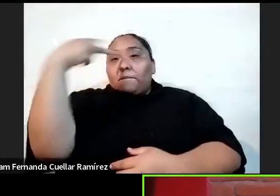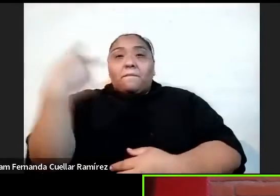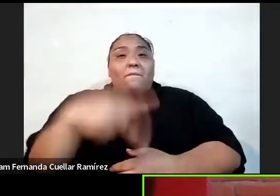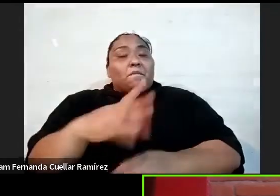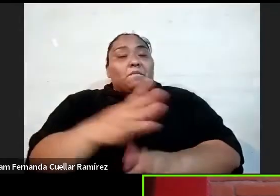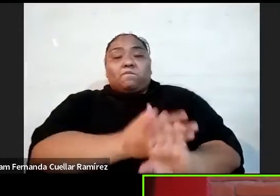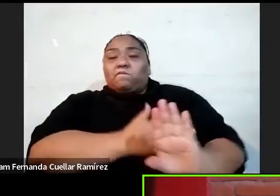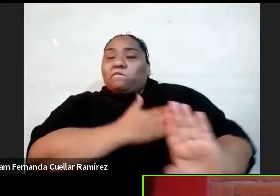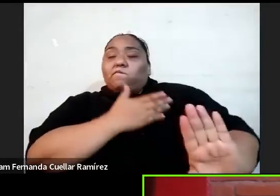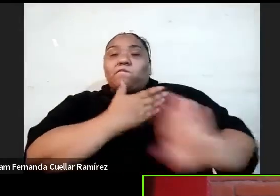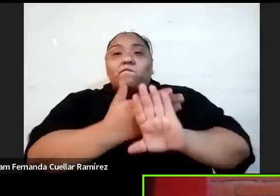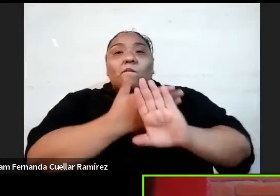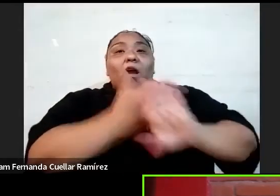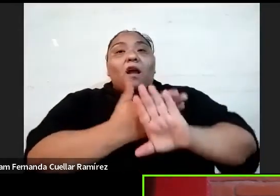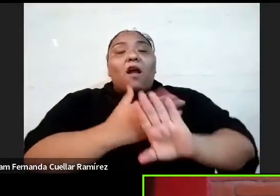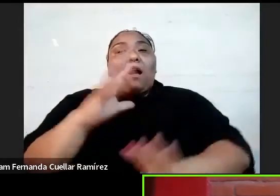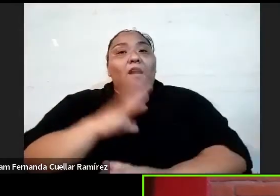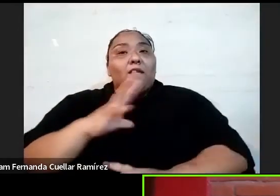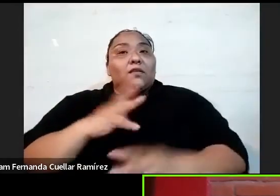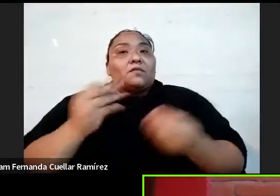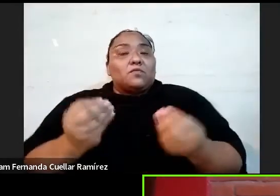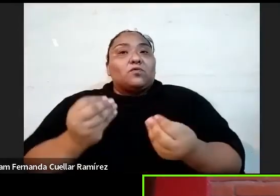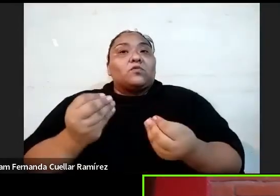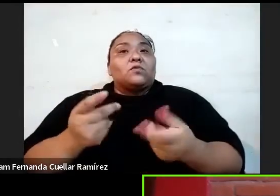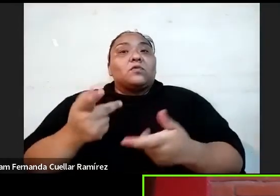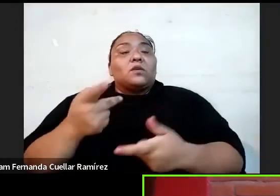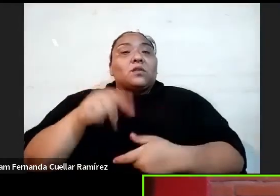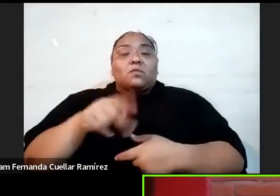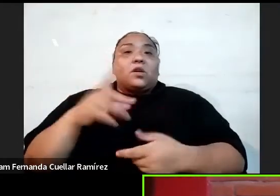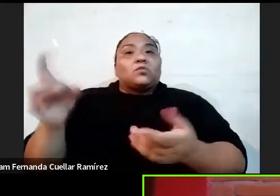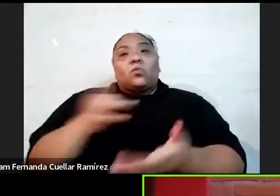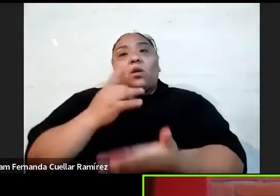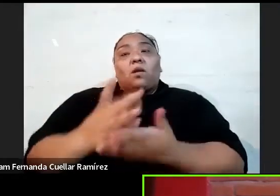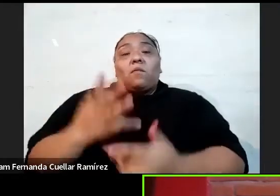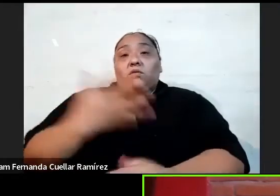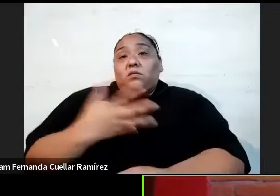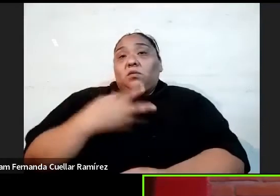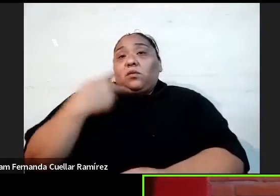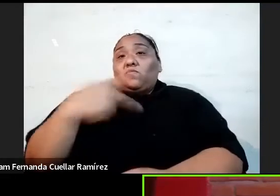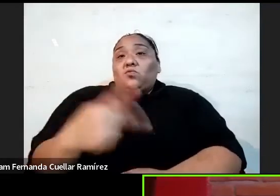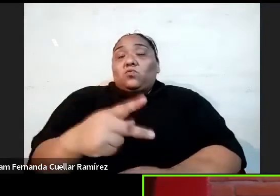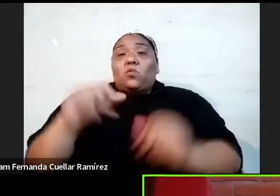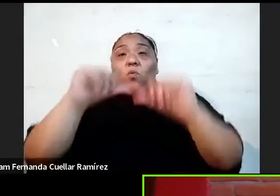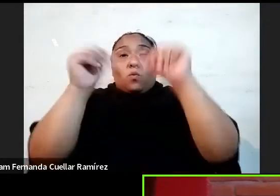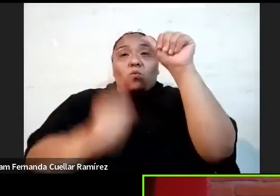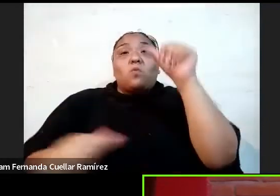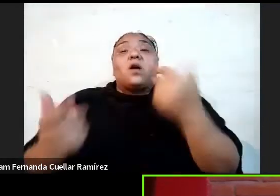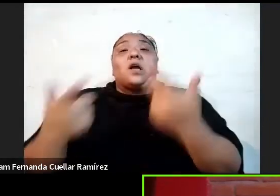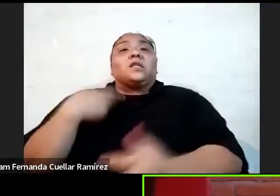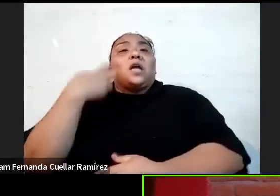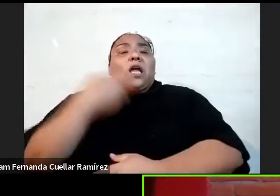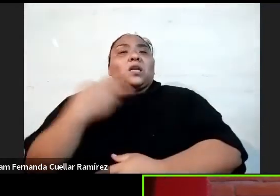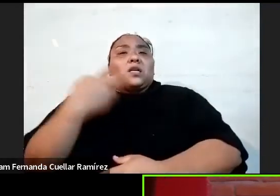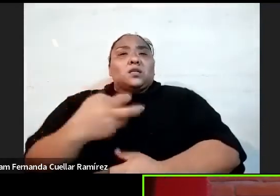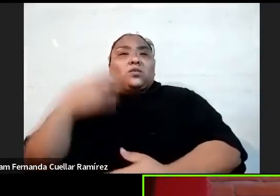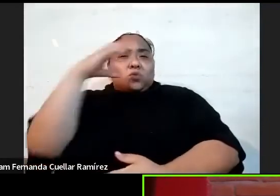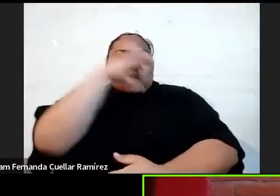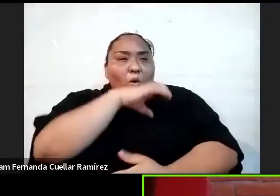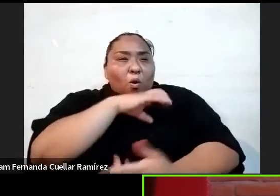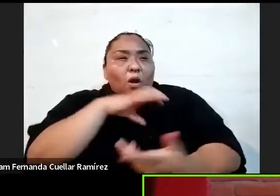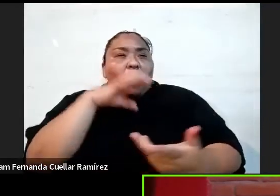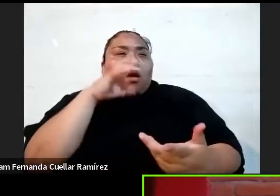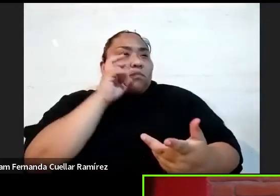si no tienes más que tu arte. Y es como muy curioso porque es como se fue desarrollando todo mi